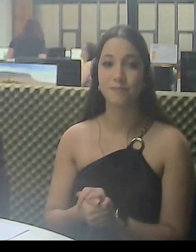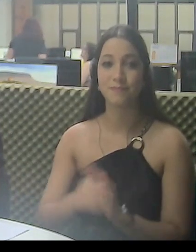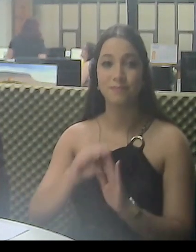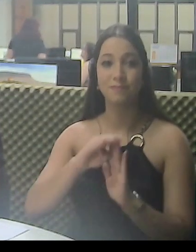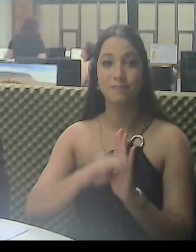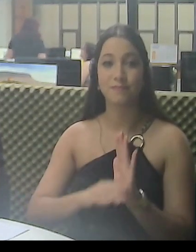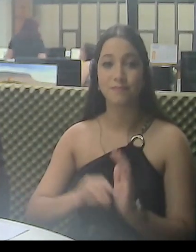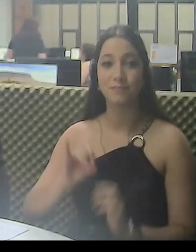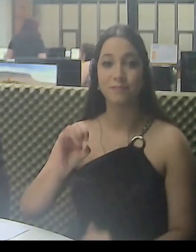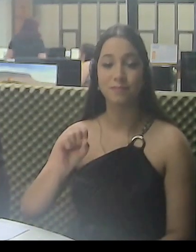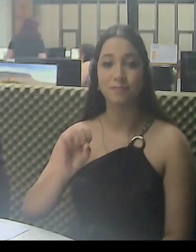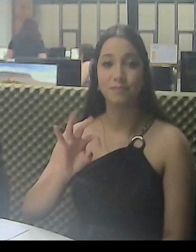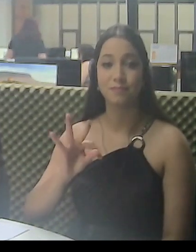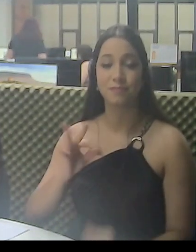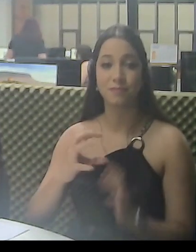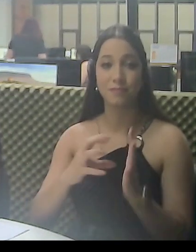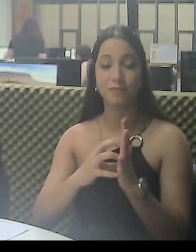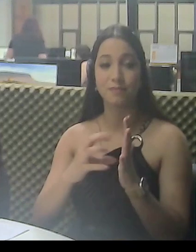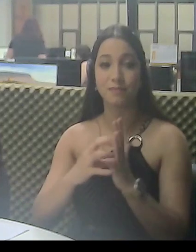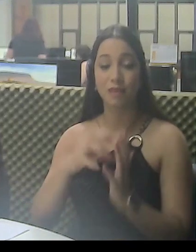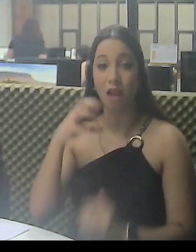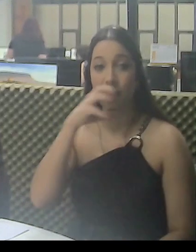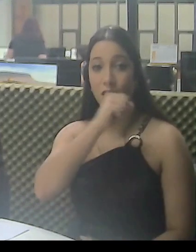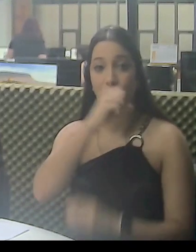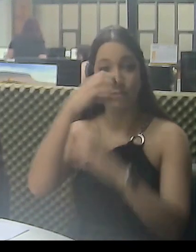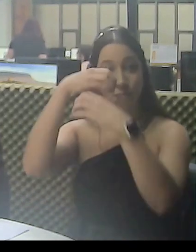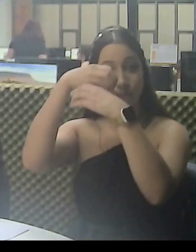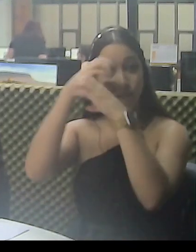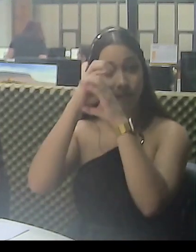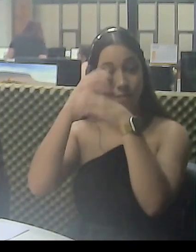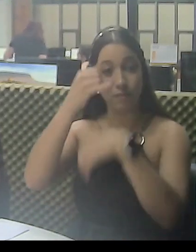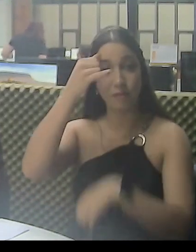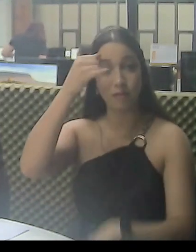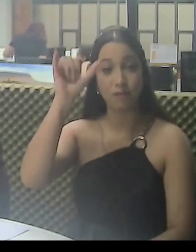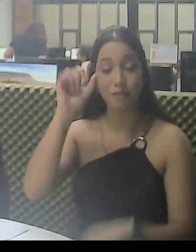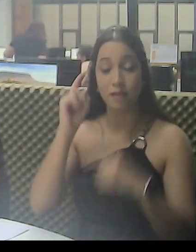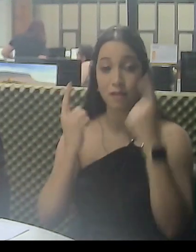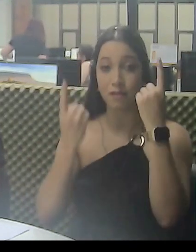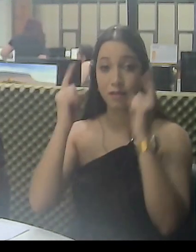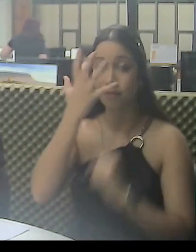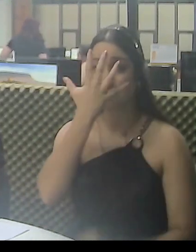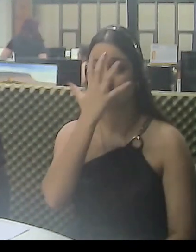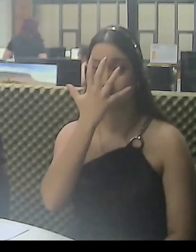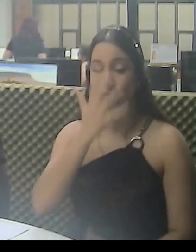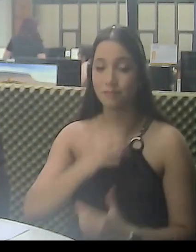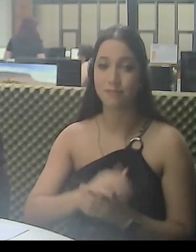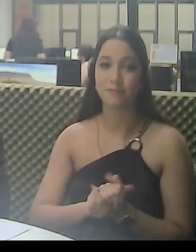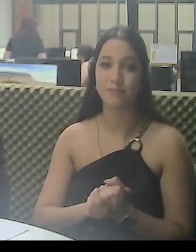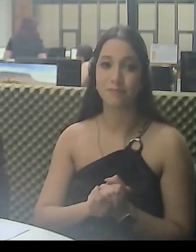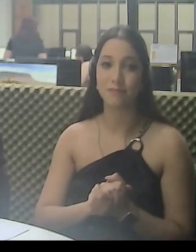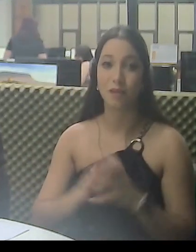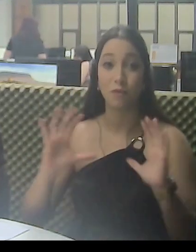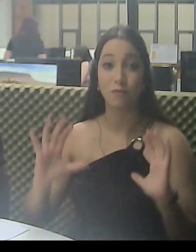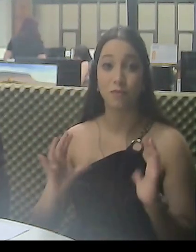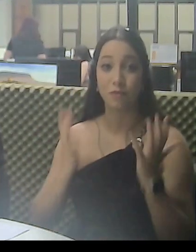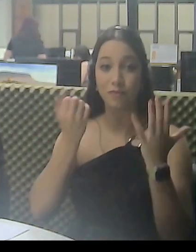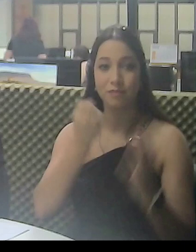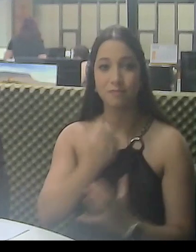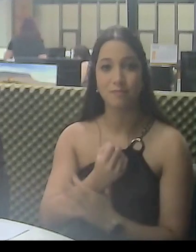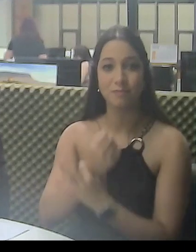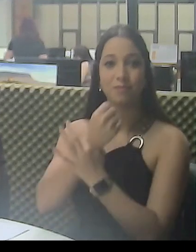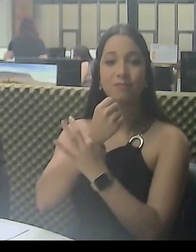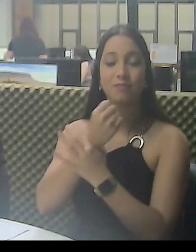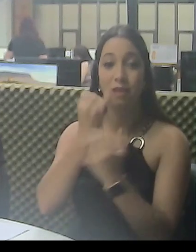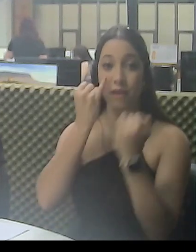Programa IST AIDS realiza teste rápido em ação de prevenção para o Carnaval. Folia com segurança e